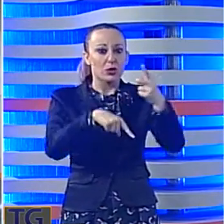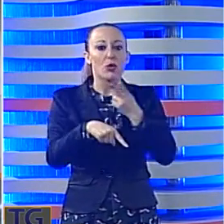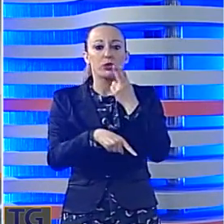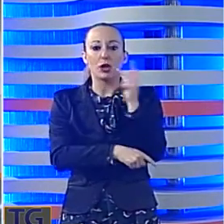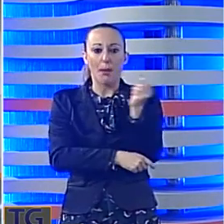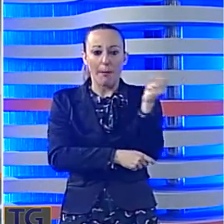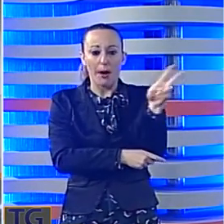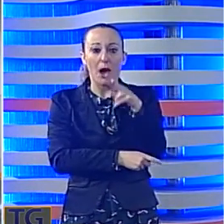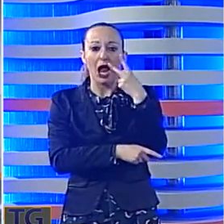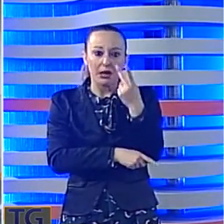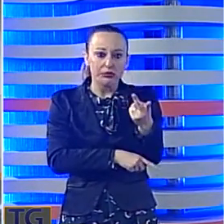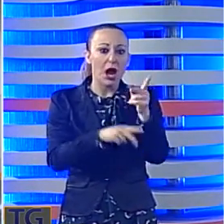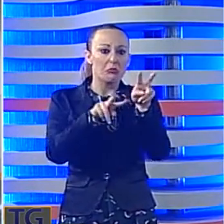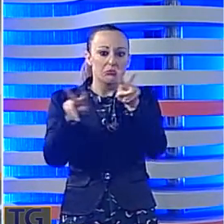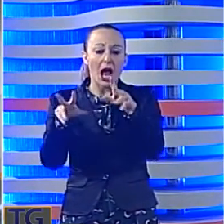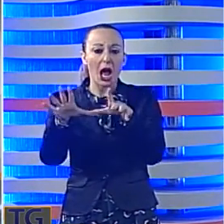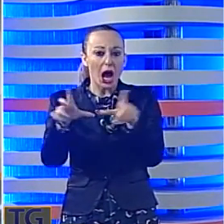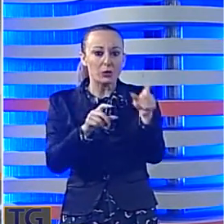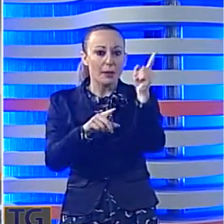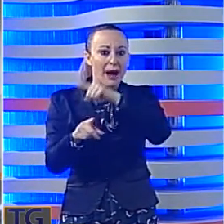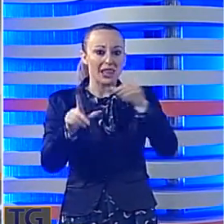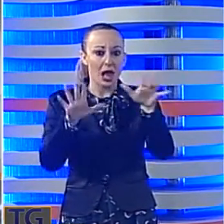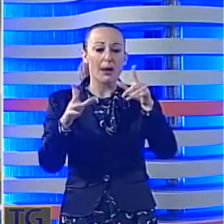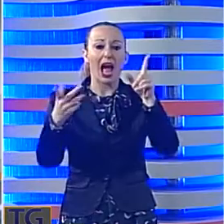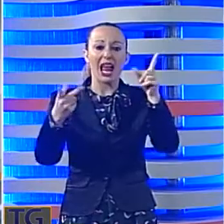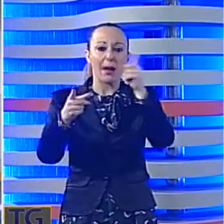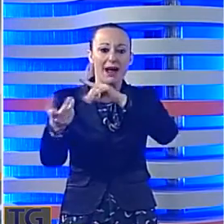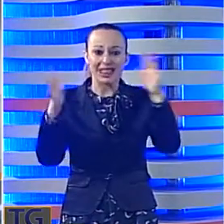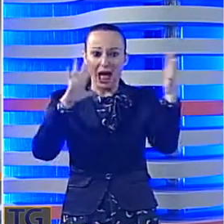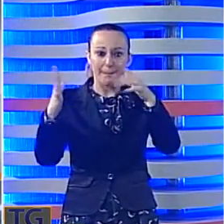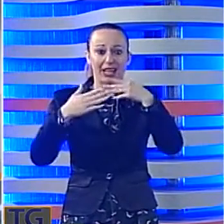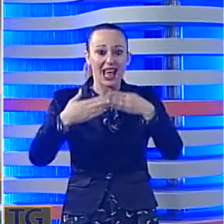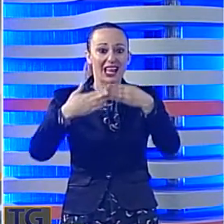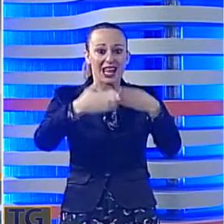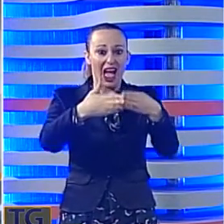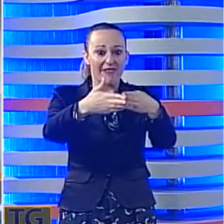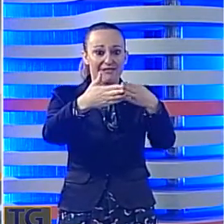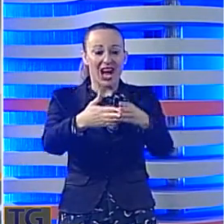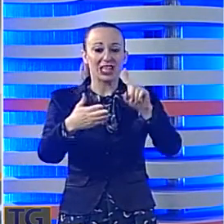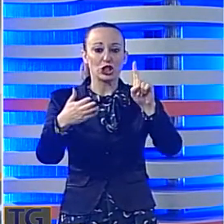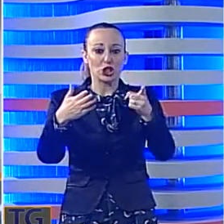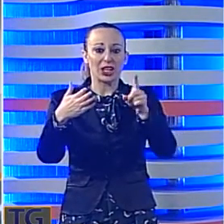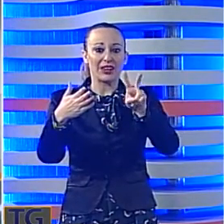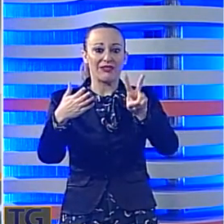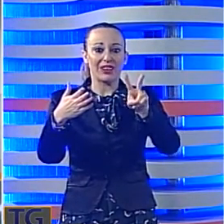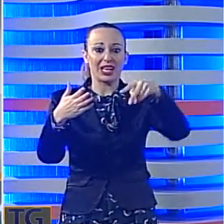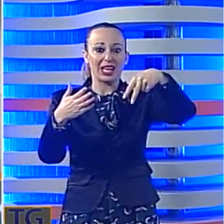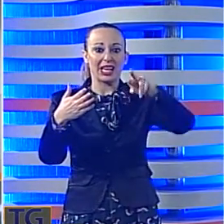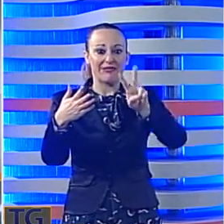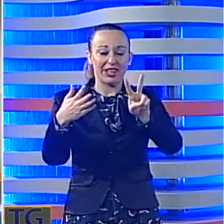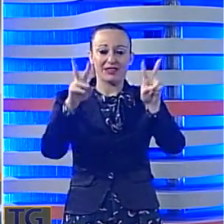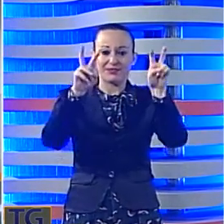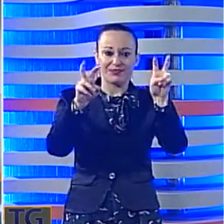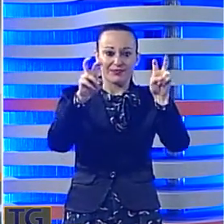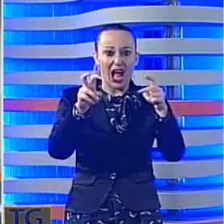vento. Considerate forti raffiche fino a 38 km orari, sono stati diversi gli interventi dei vigili